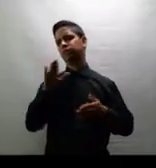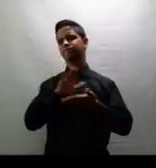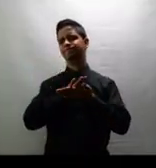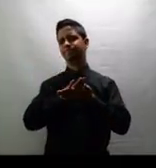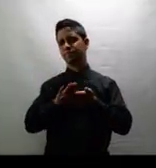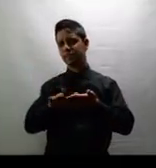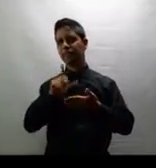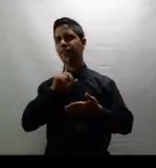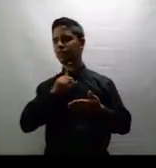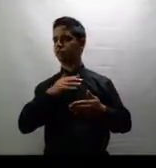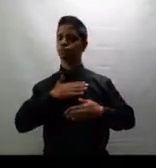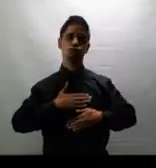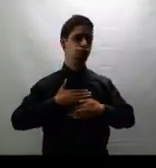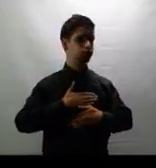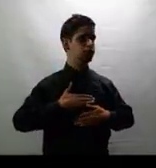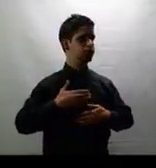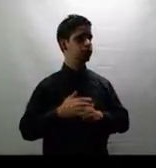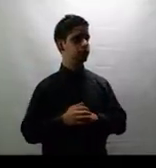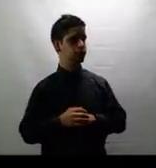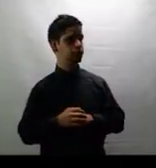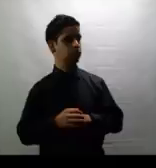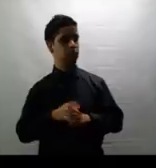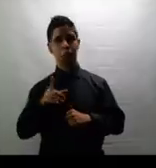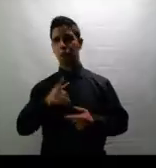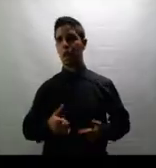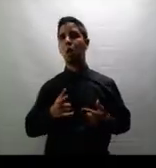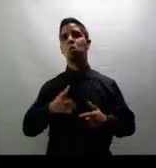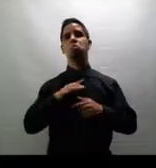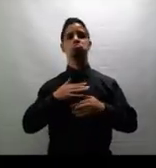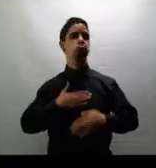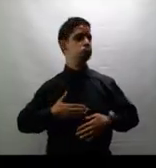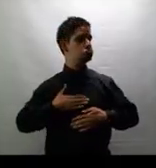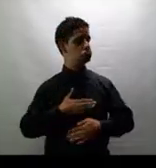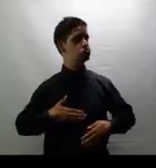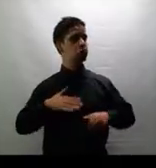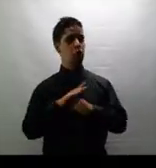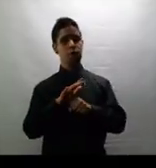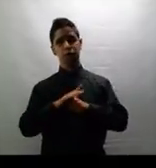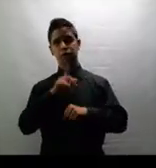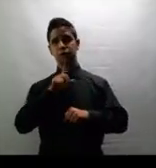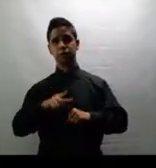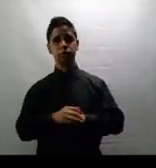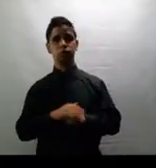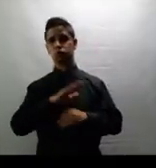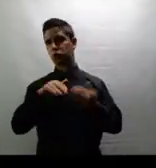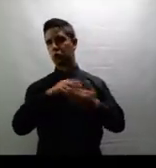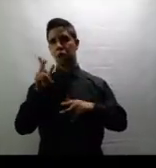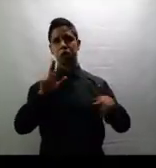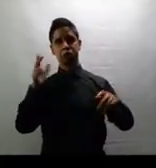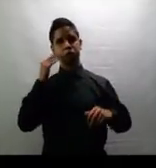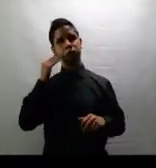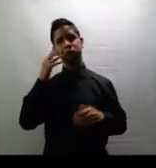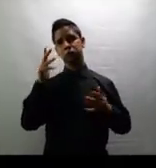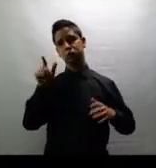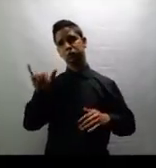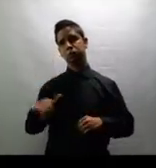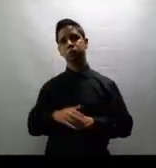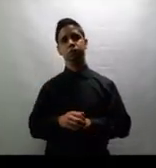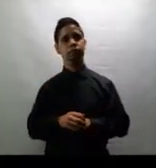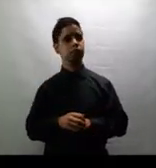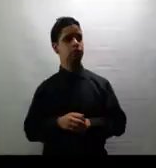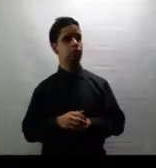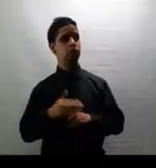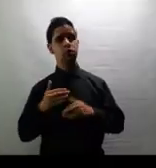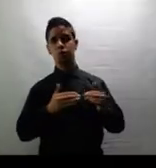bien con el que disfruto la vida eso sí y aún en su